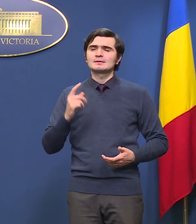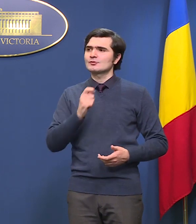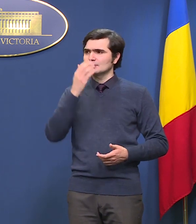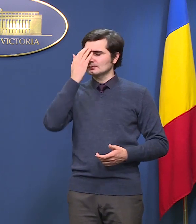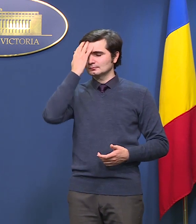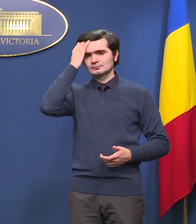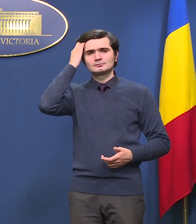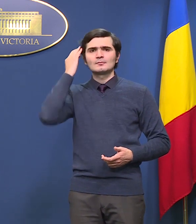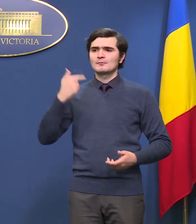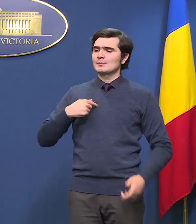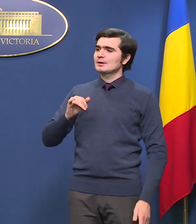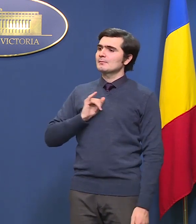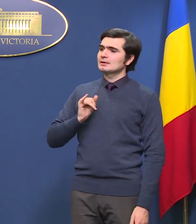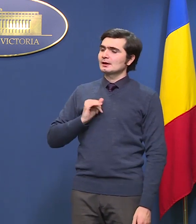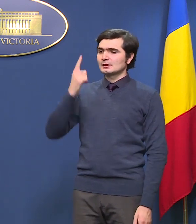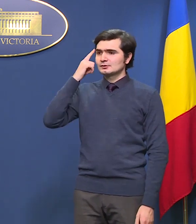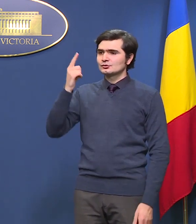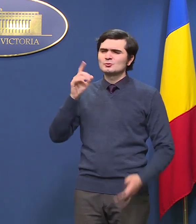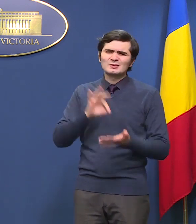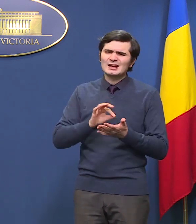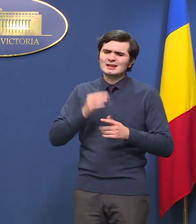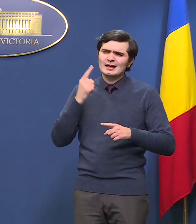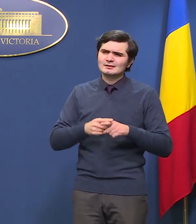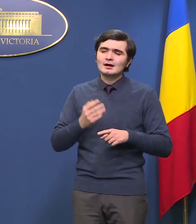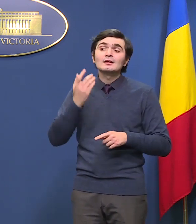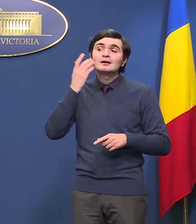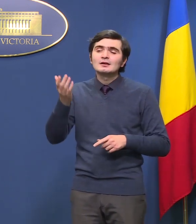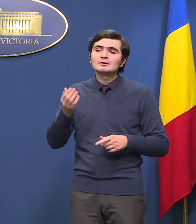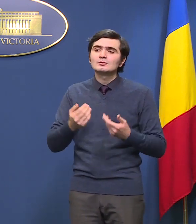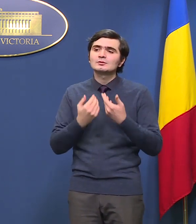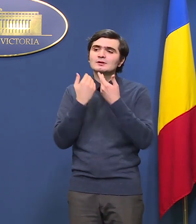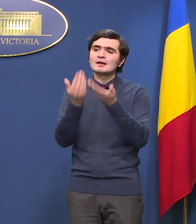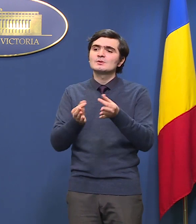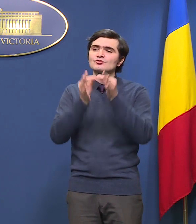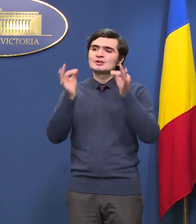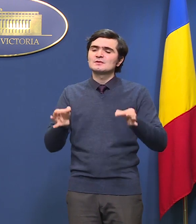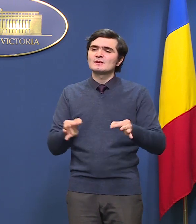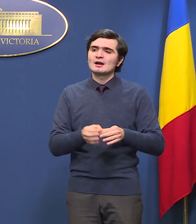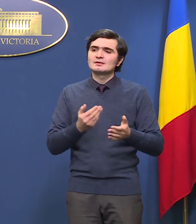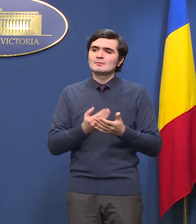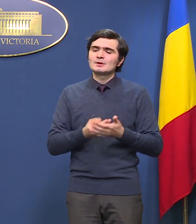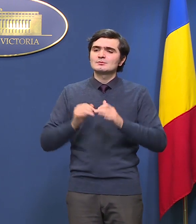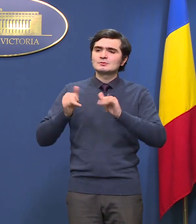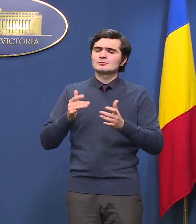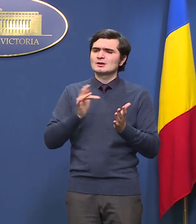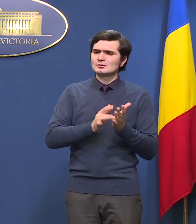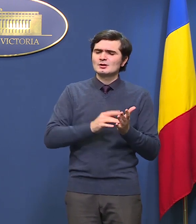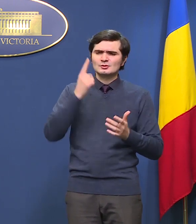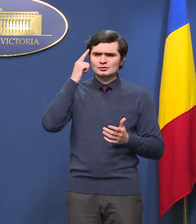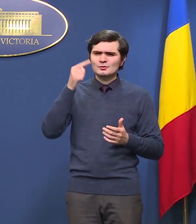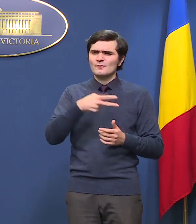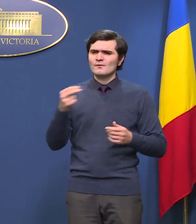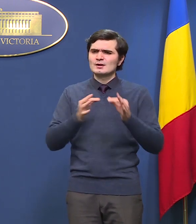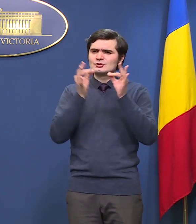M-ar interesa să știu data exactă, mai exact de când vor fi emise certificatele de situații de urgență, căci știm că fără ele nu pot